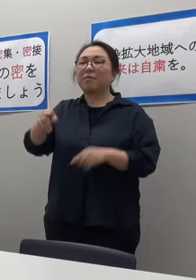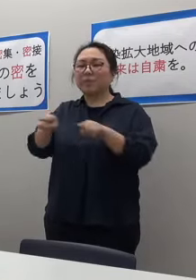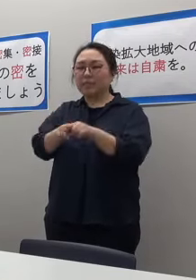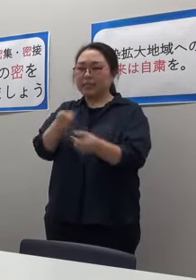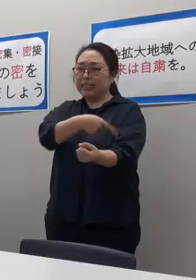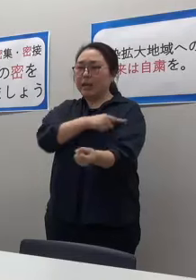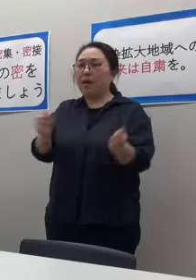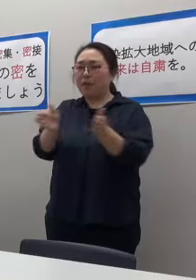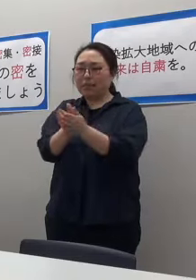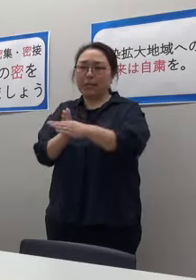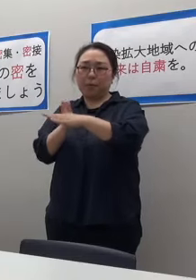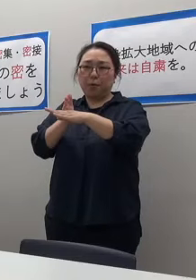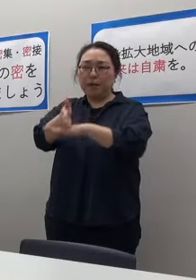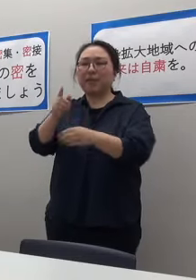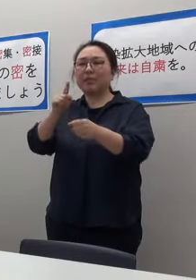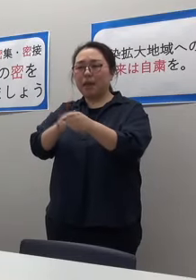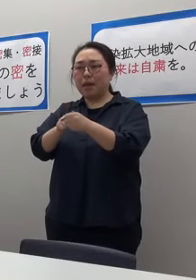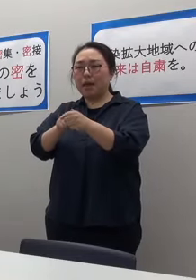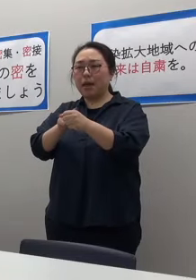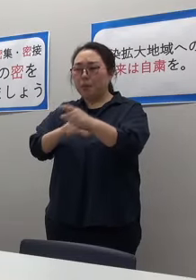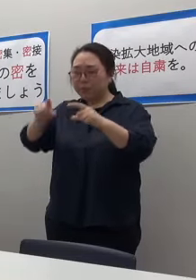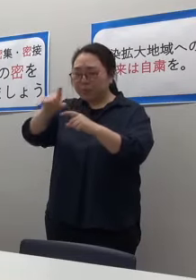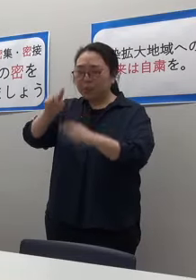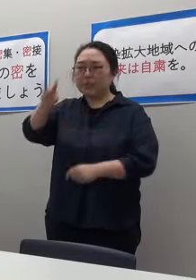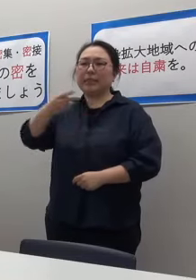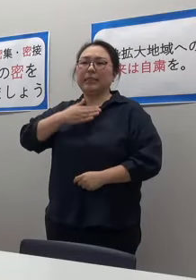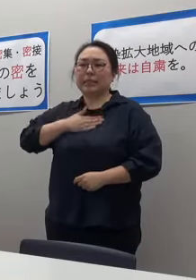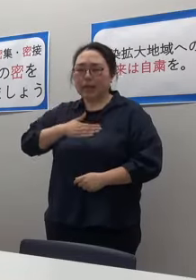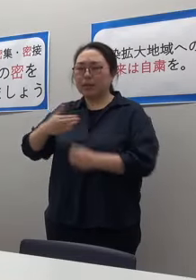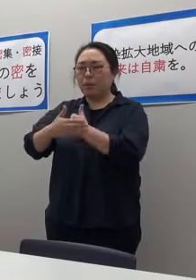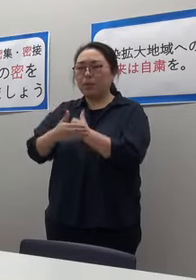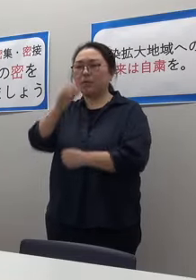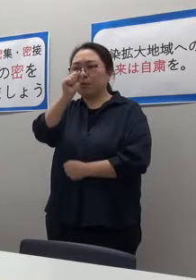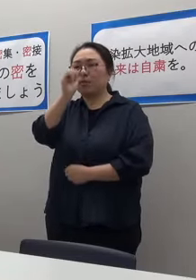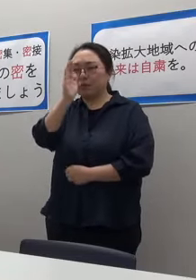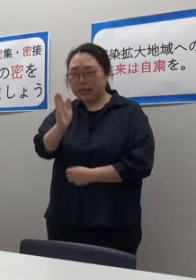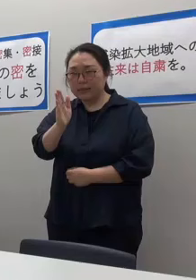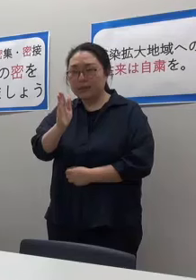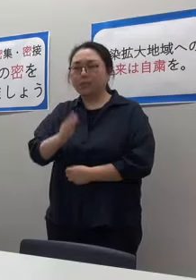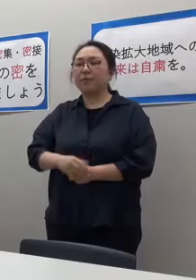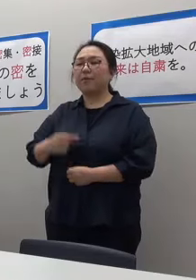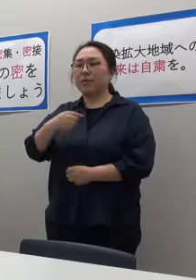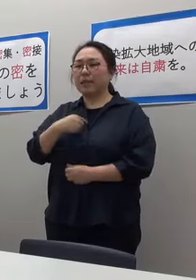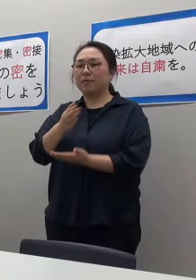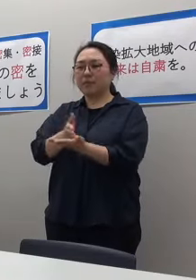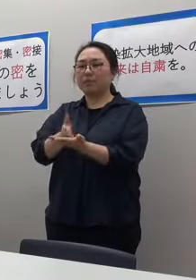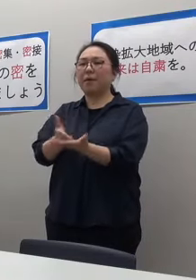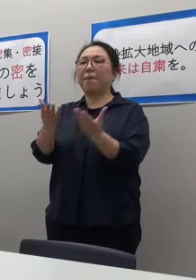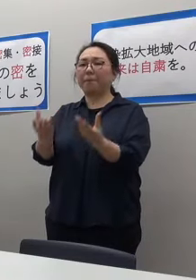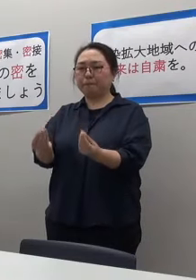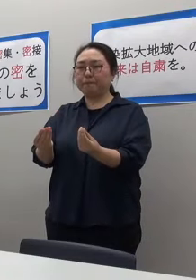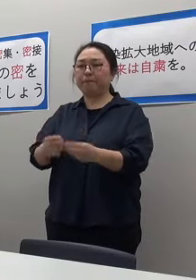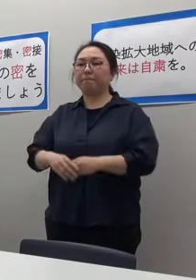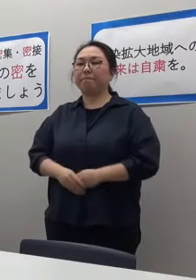せて乗り越えるため、より一層のご理解とご協力をよろしくお願い申し上げまして、私からの説明とさせ